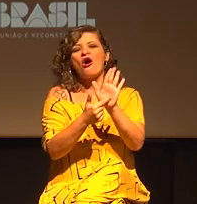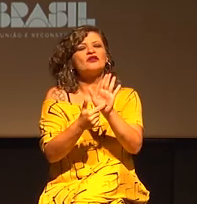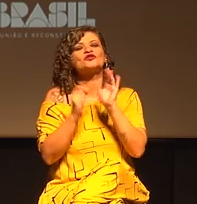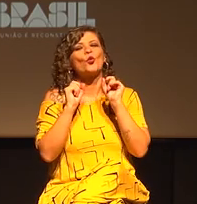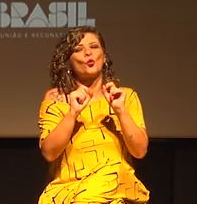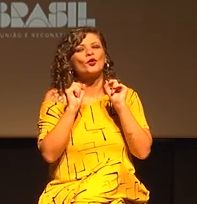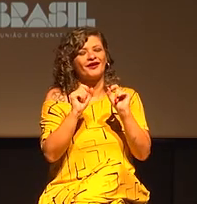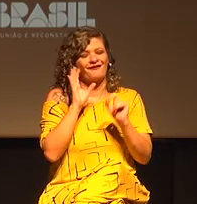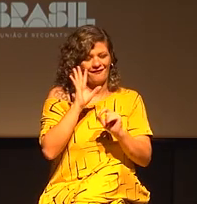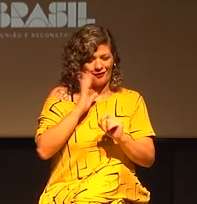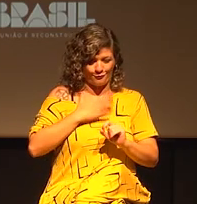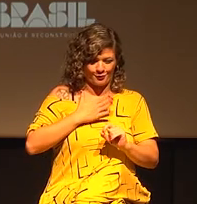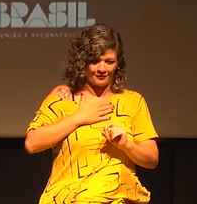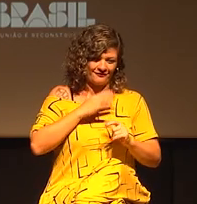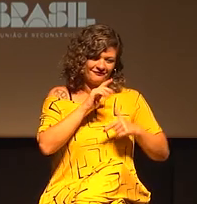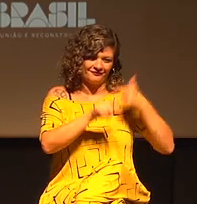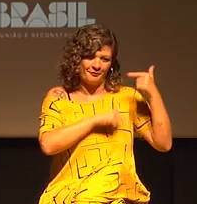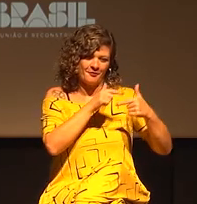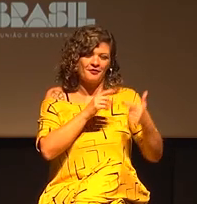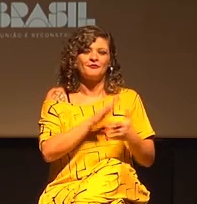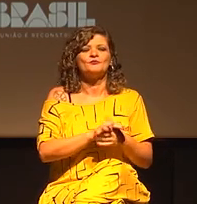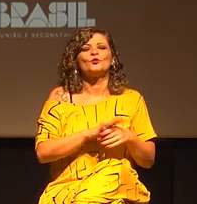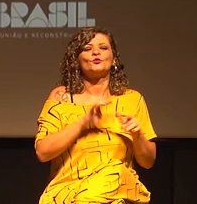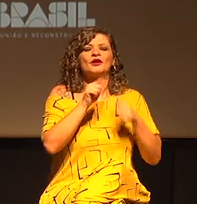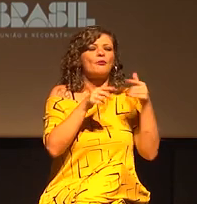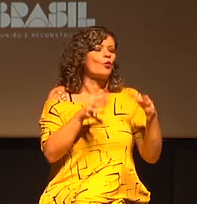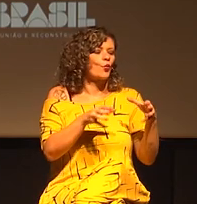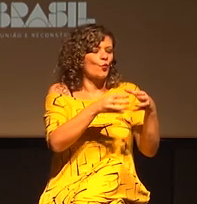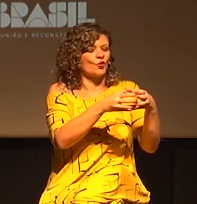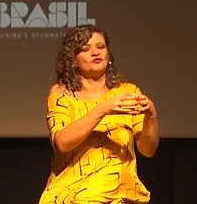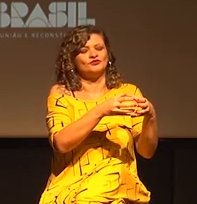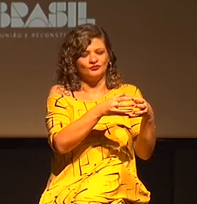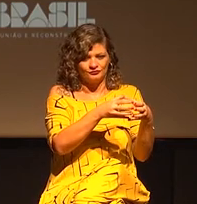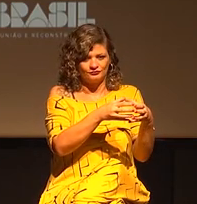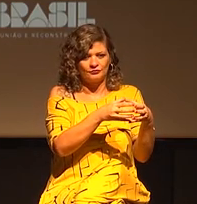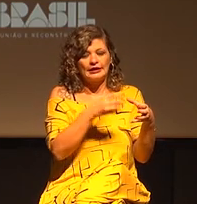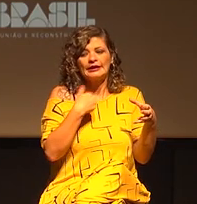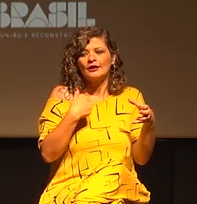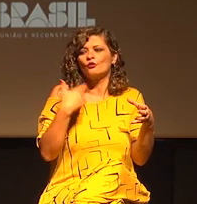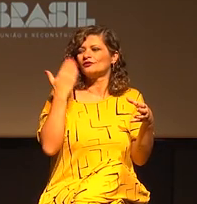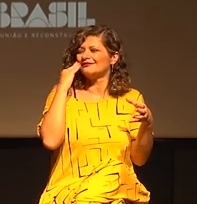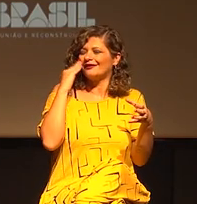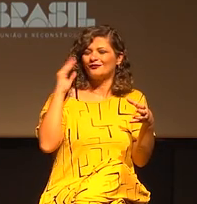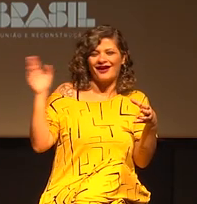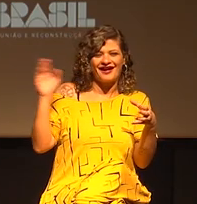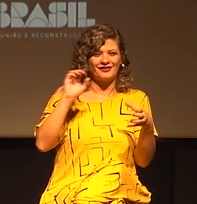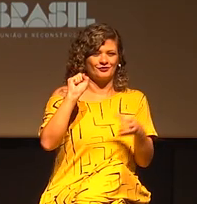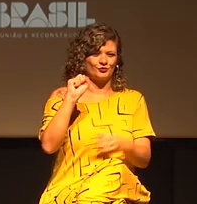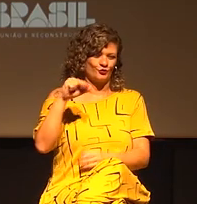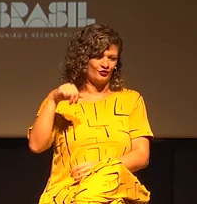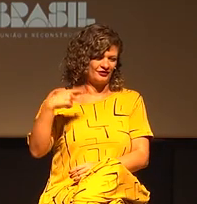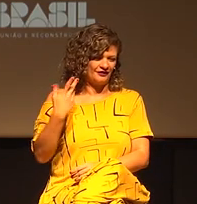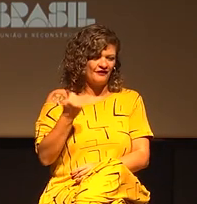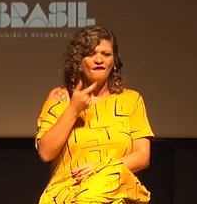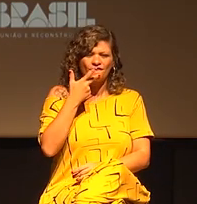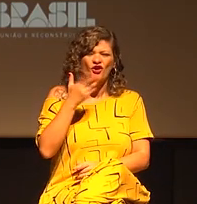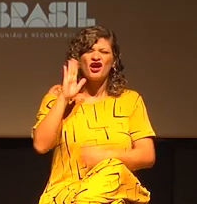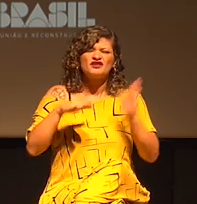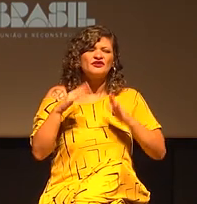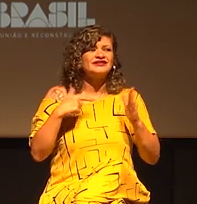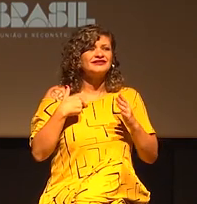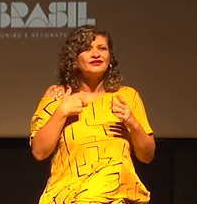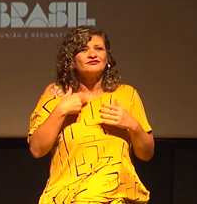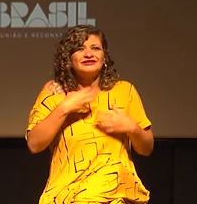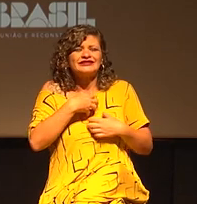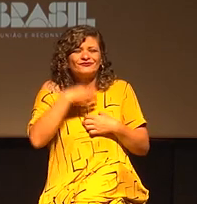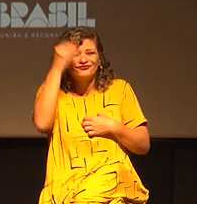do trabalho no coletivo desse trabalho eu eu entendo a Sonia falar assim eh a gente se sente muito impotente às vezes